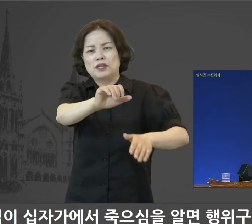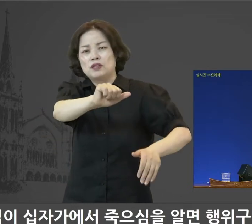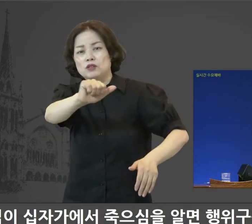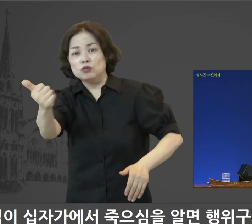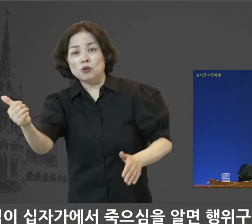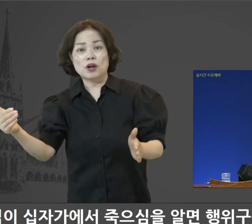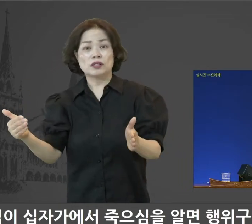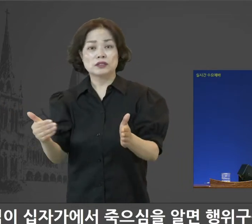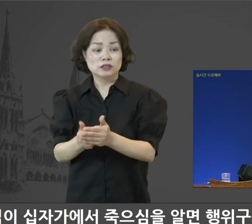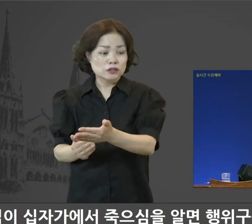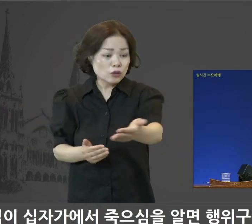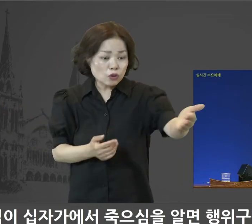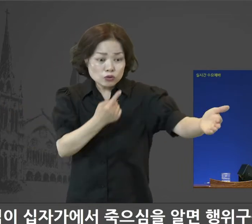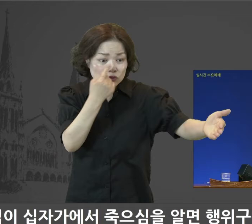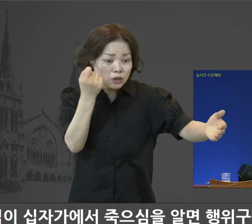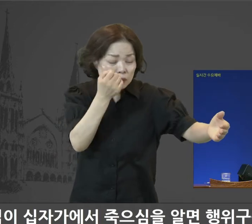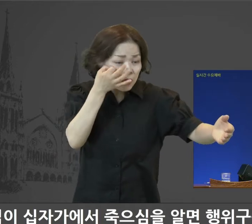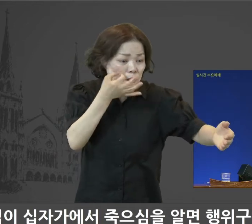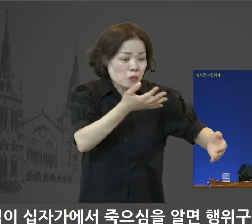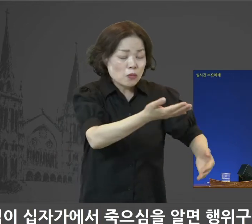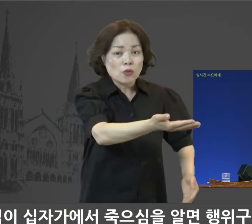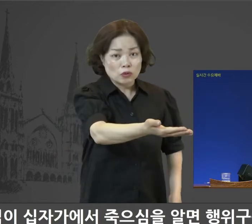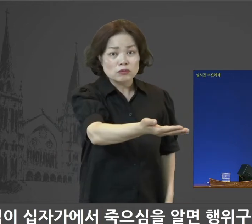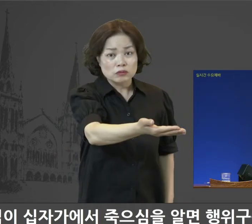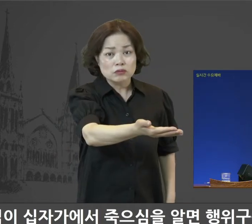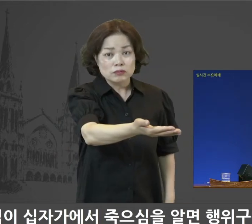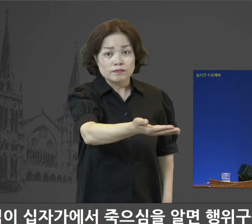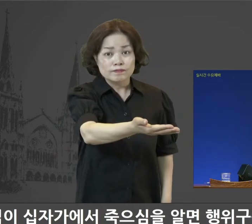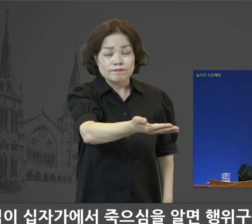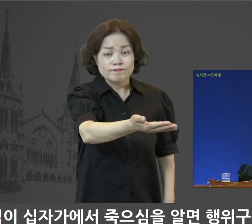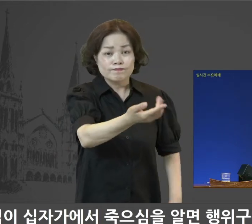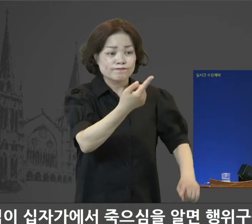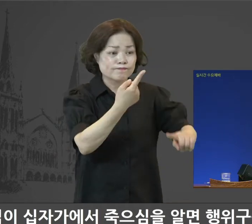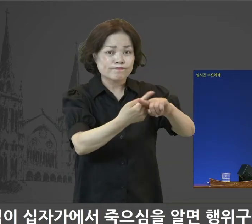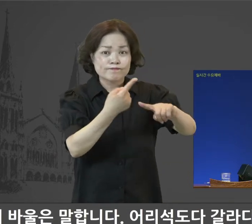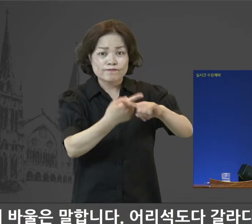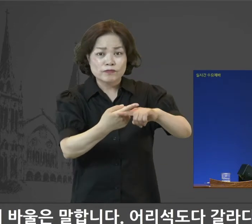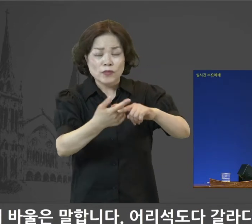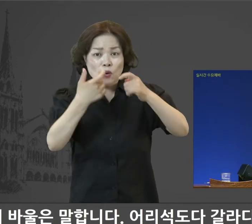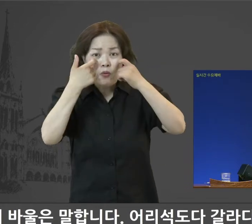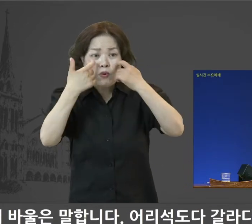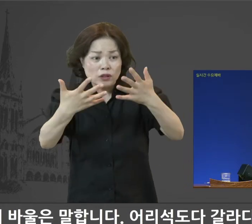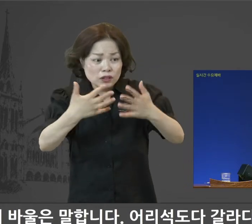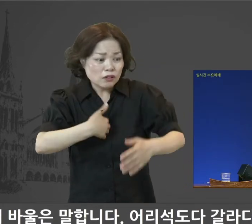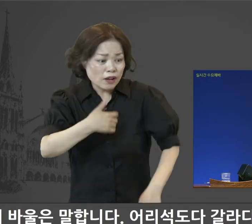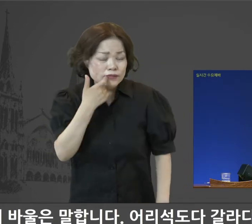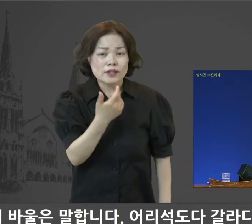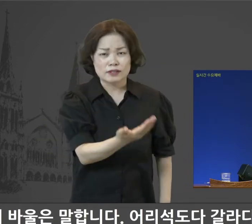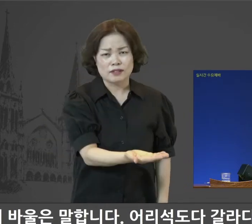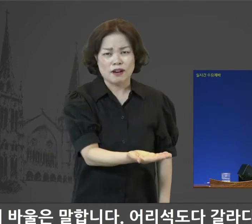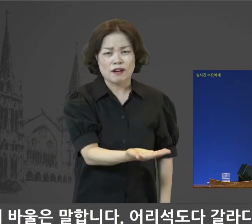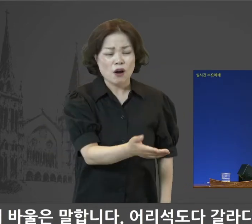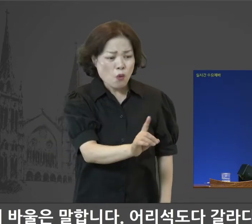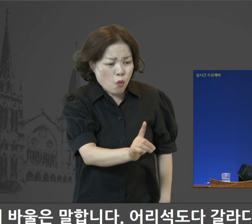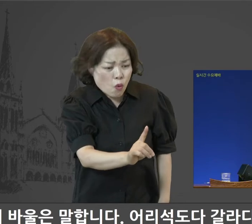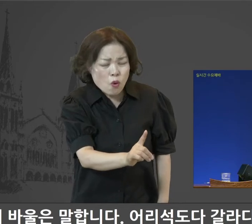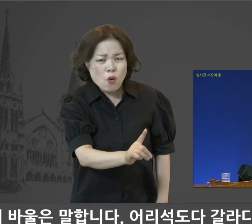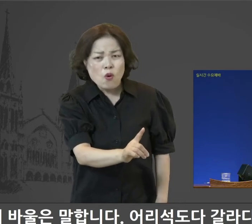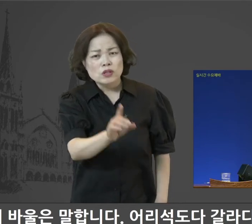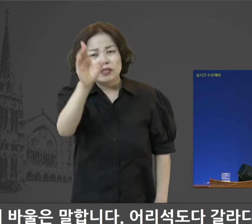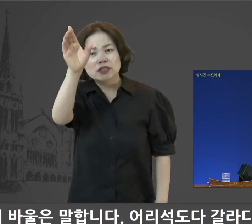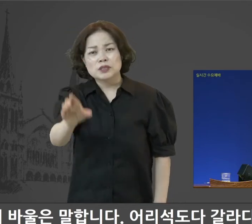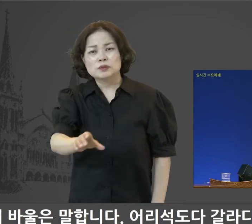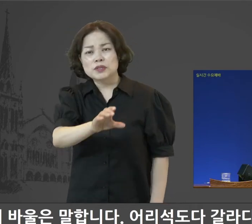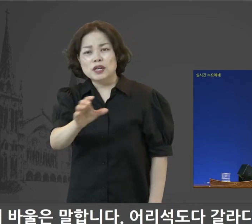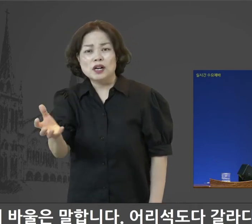죽으셨는데 너희 눈앞에 이렇게 밝히 보이는 것처럼 확실히 아는 사실이 아니냐. 그런데 어떻게 이